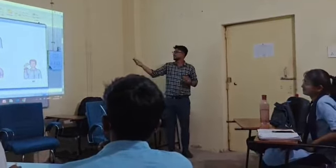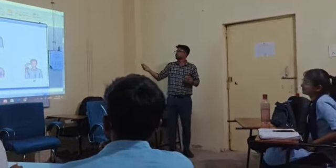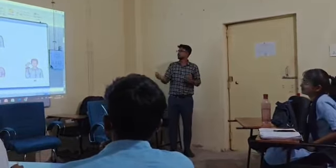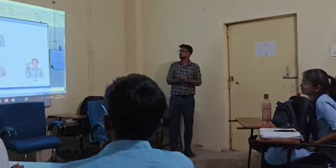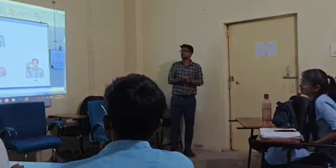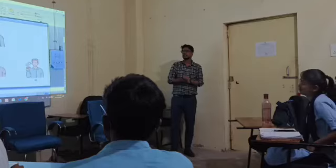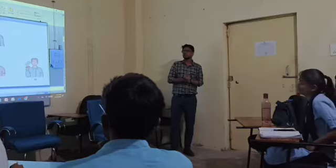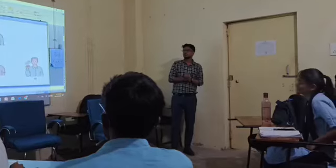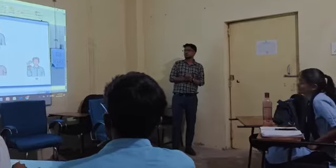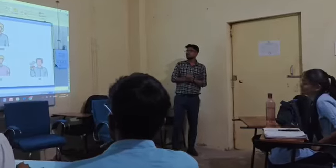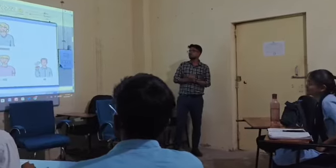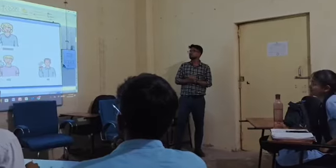एक गुड बाय कैसे बोलोगे आप?